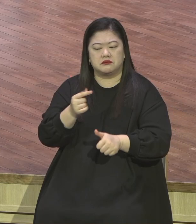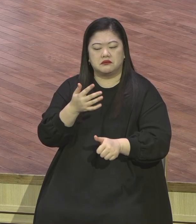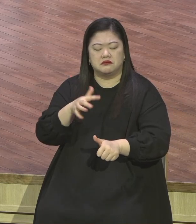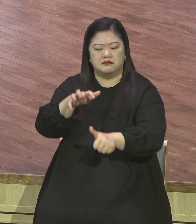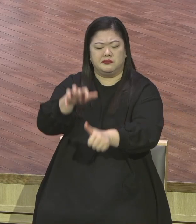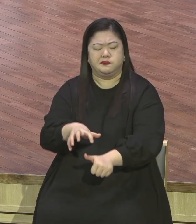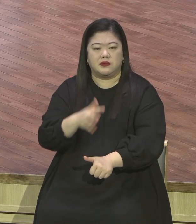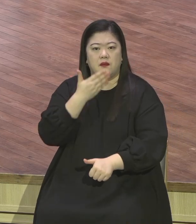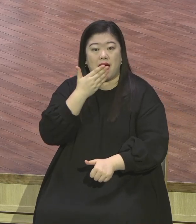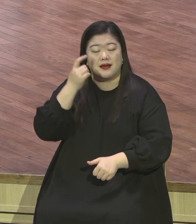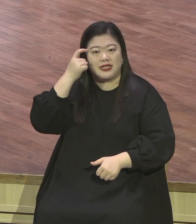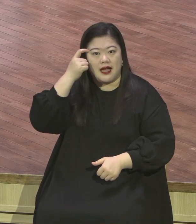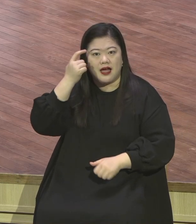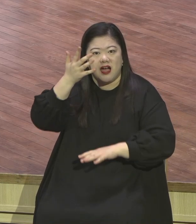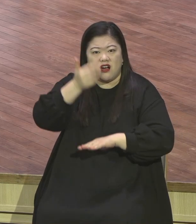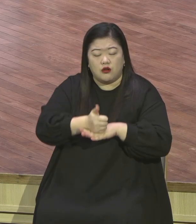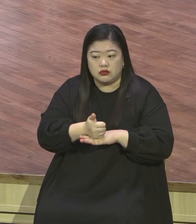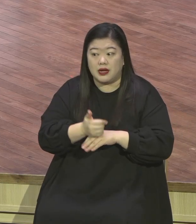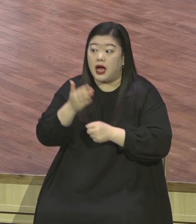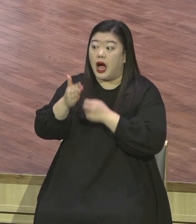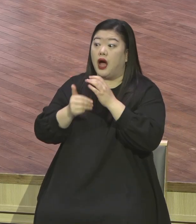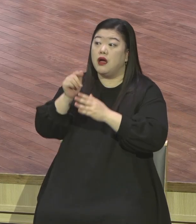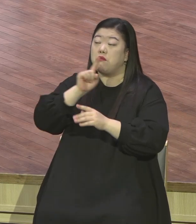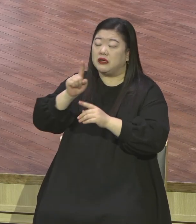하나님의 말씀에 오직이 돼야 되는데